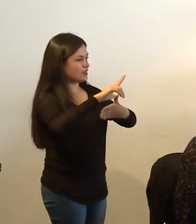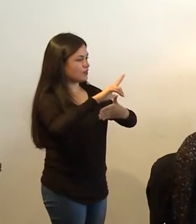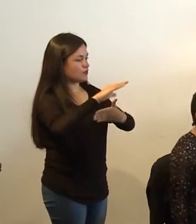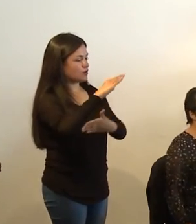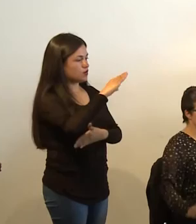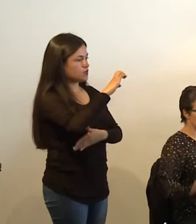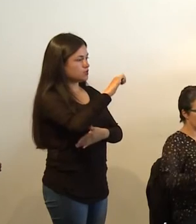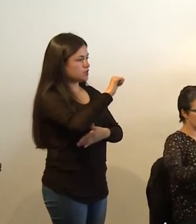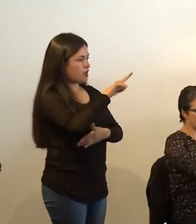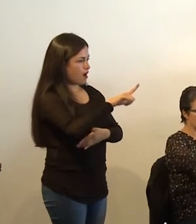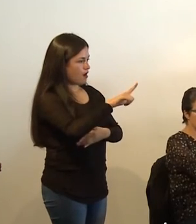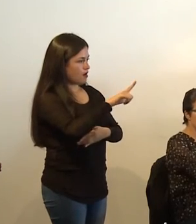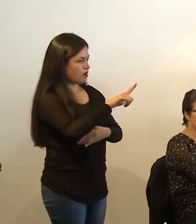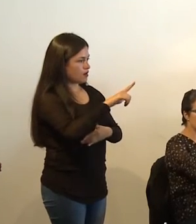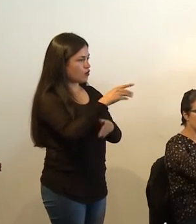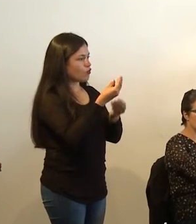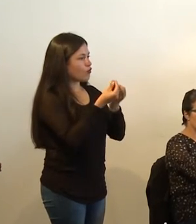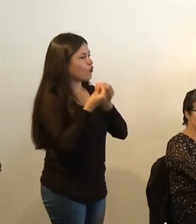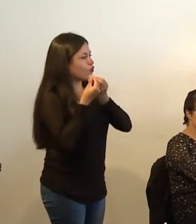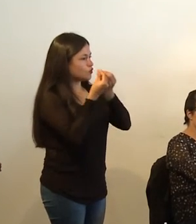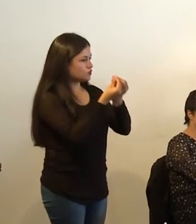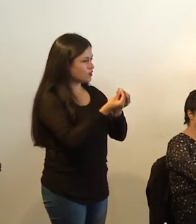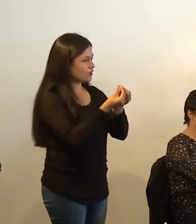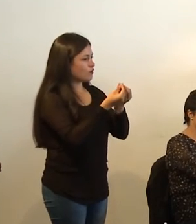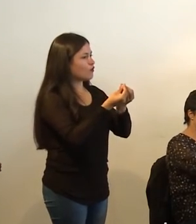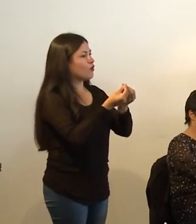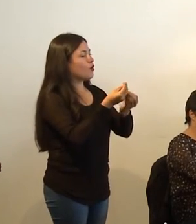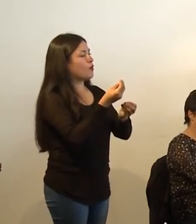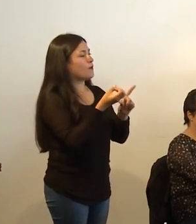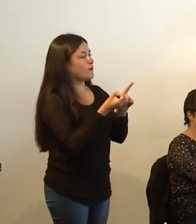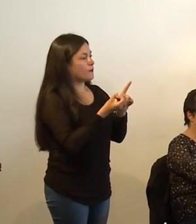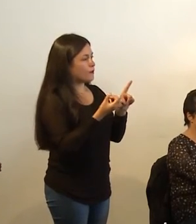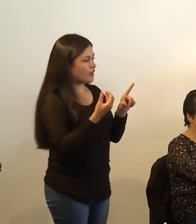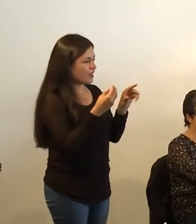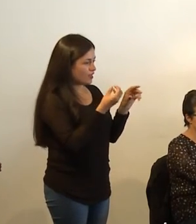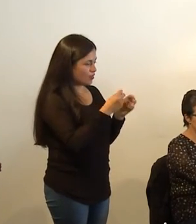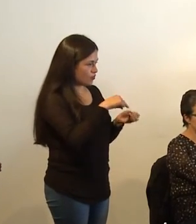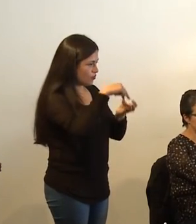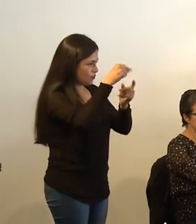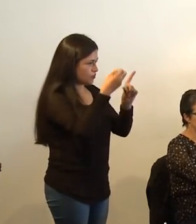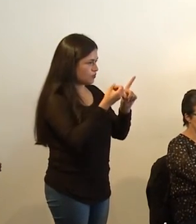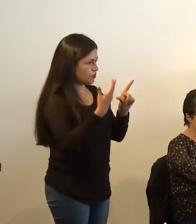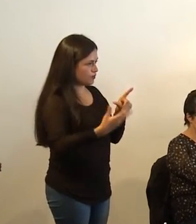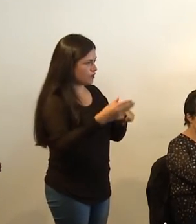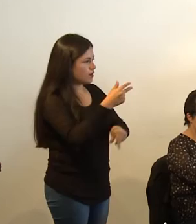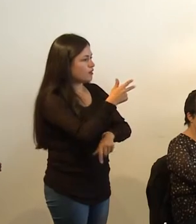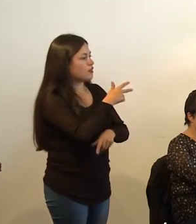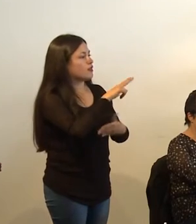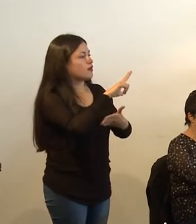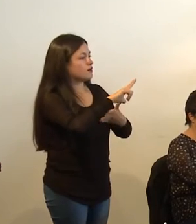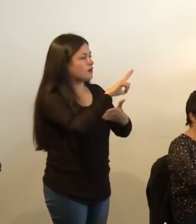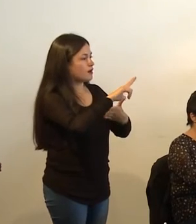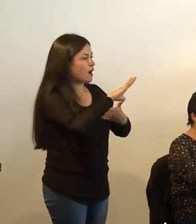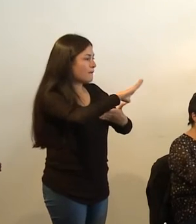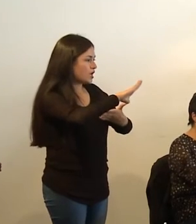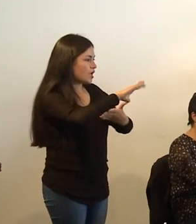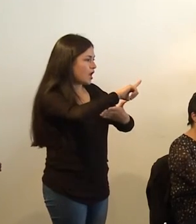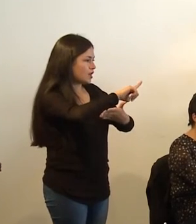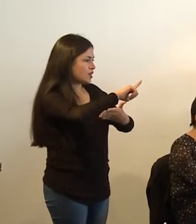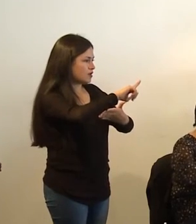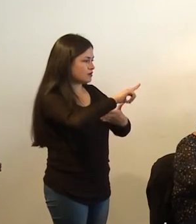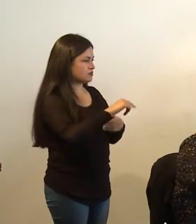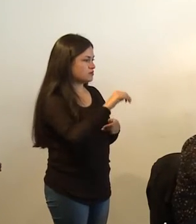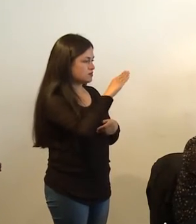CEAL, que asumió incluso el nombre de Consejo de Educación Popular de América Latina, pero además, por fuera del CEAL, una cantidad de colectivos,